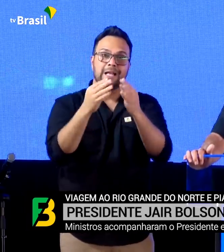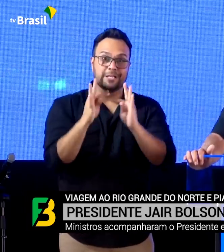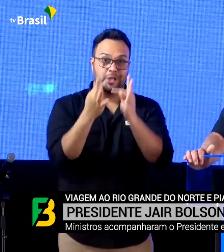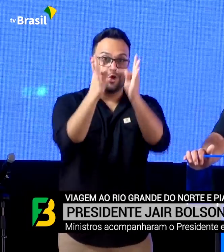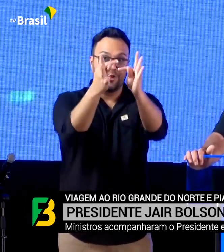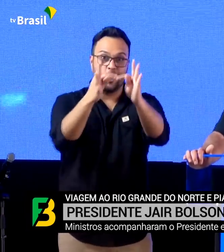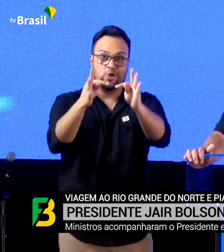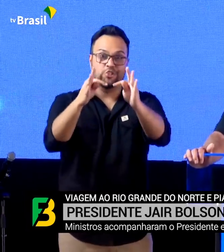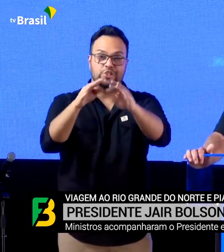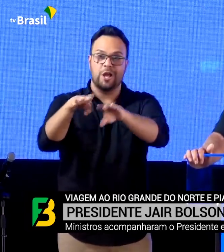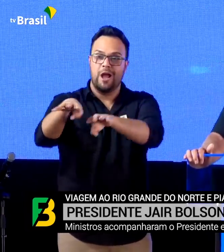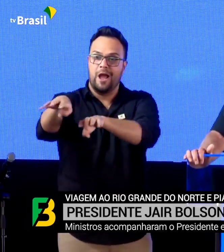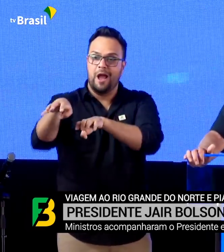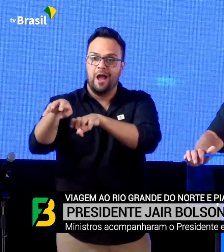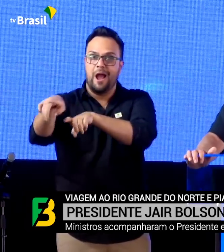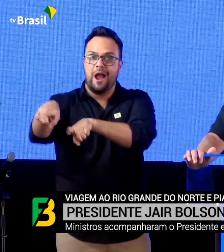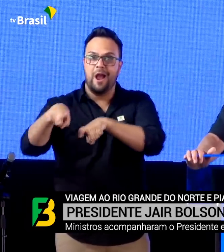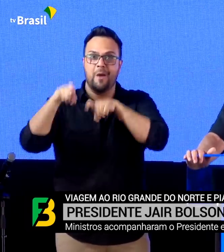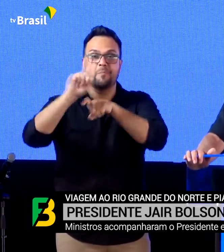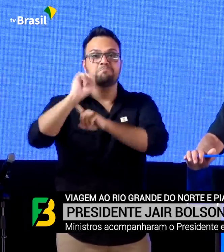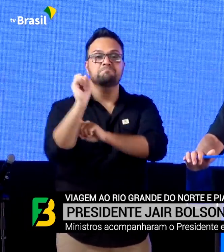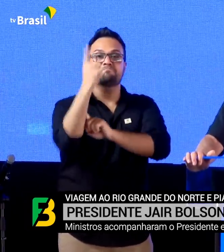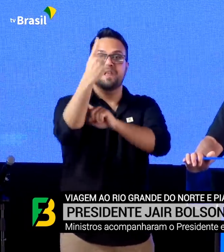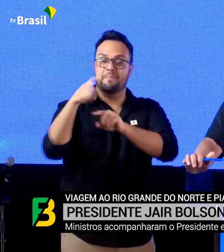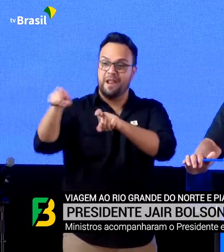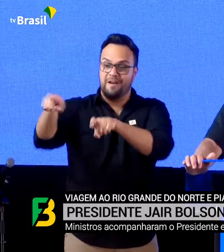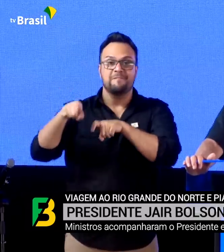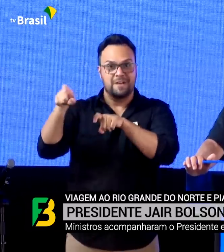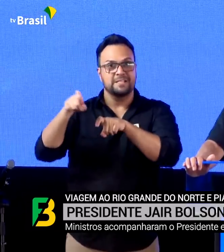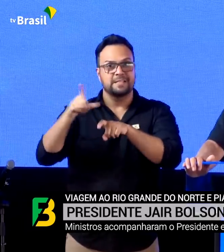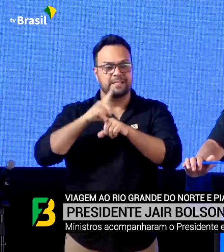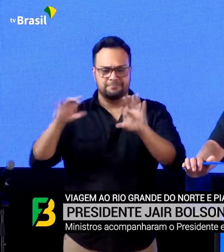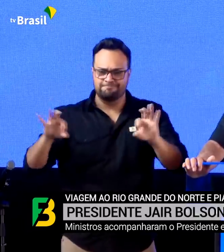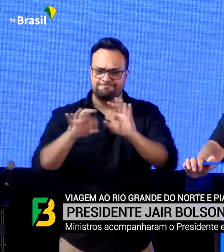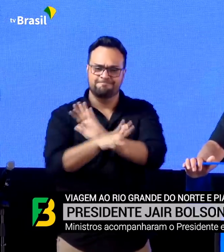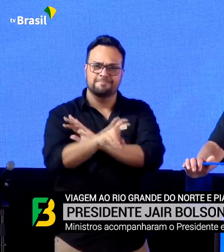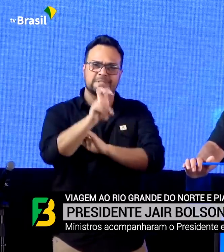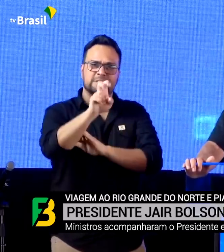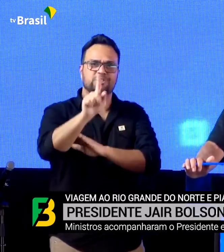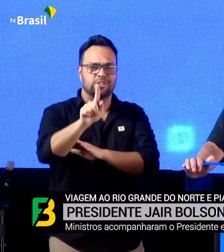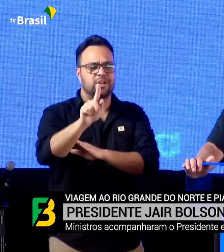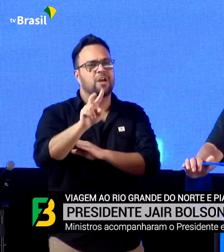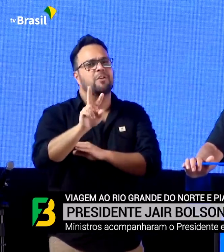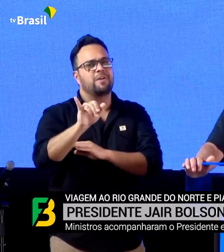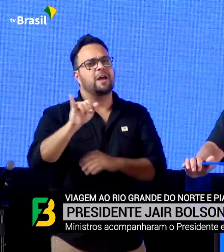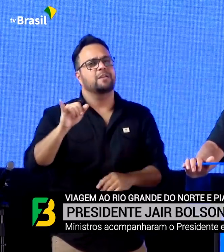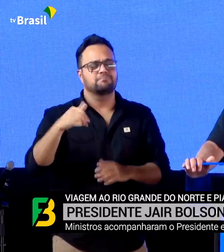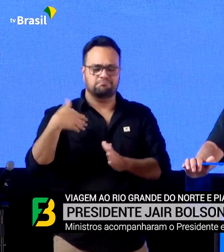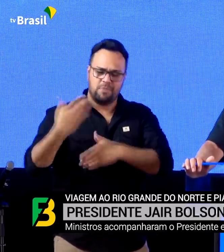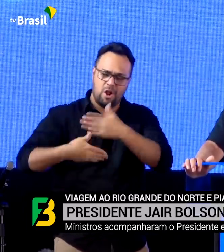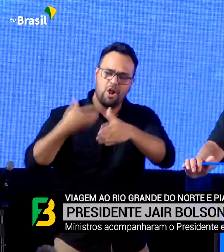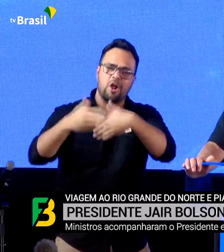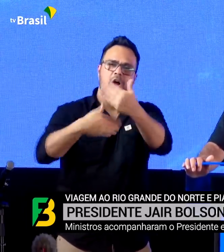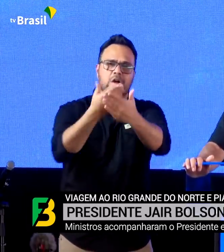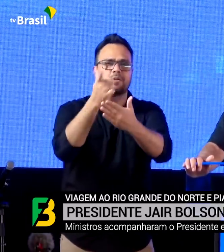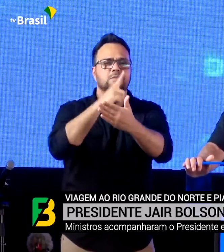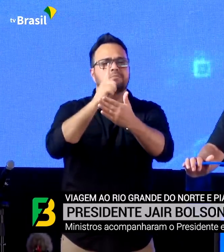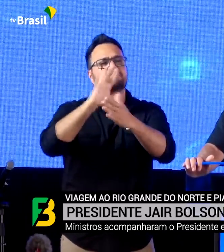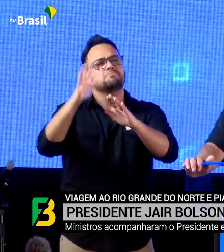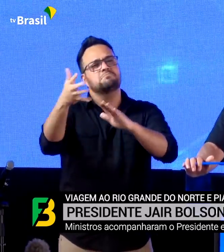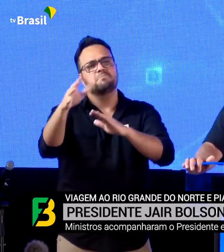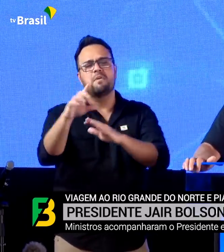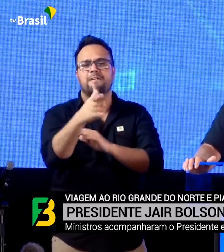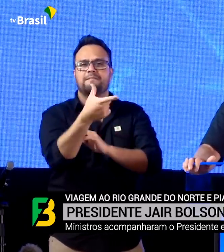primeira fazenda totalmente 5G. Isso, certamente, vai ter um ganho de produtividade na casa de